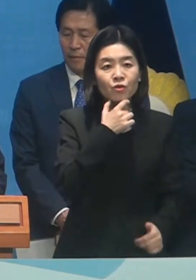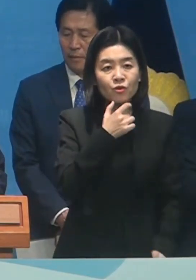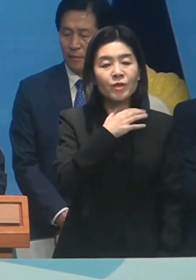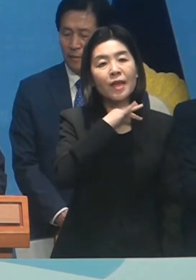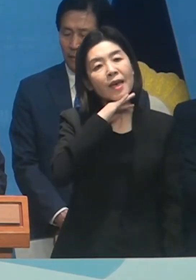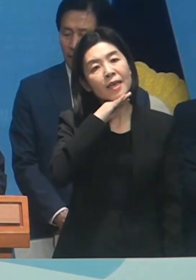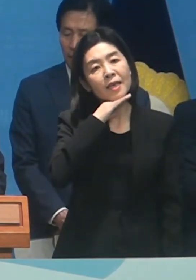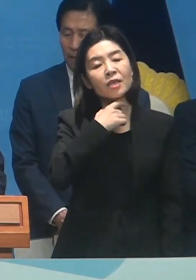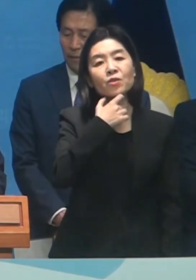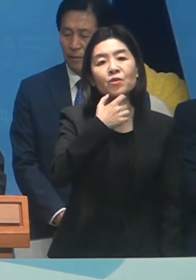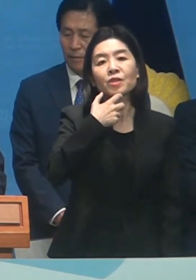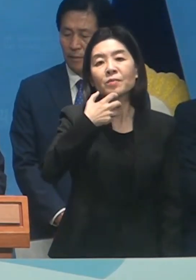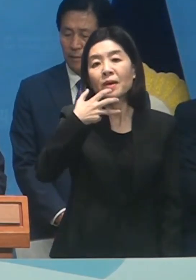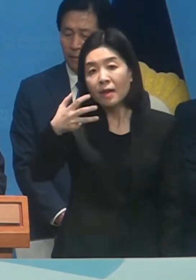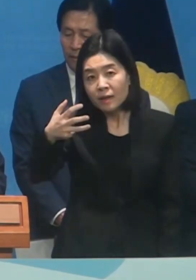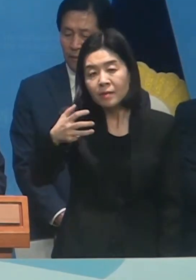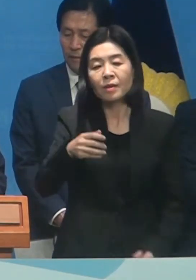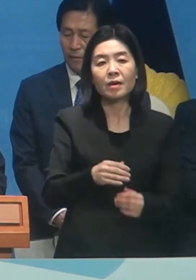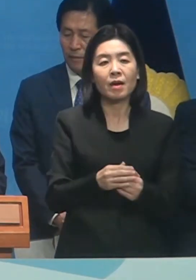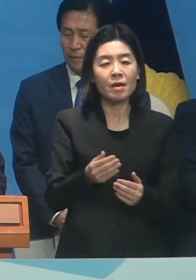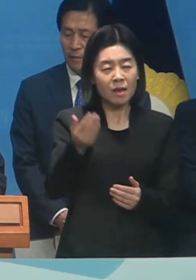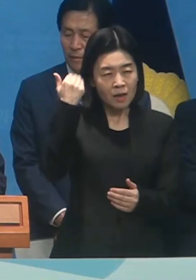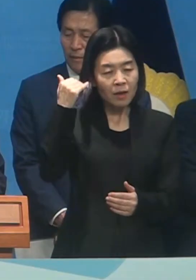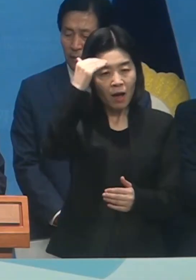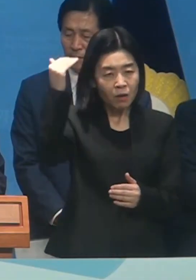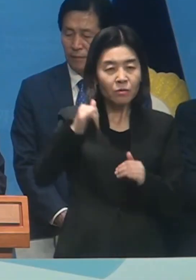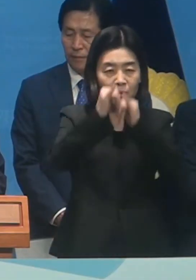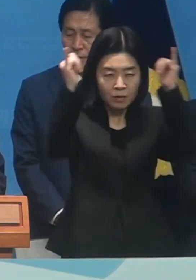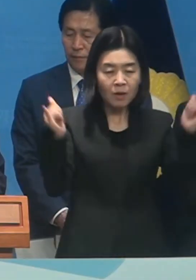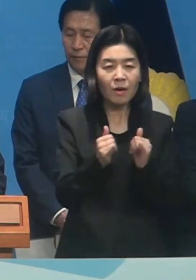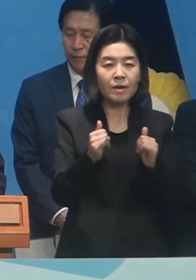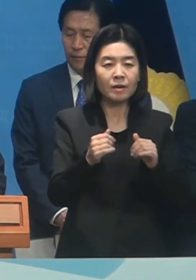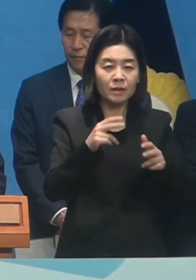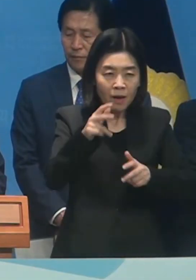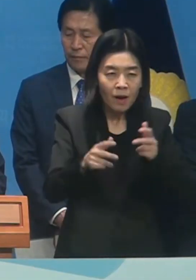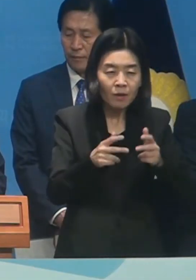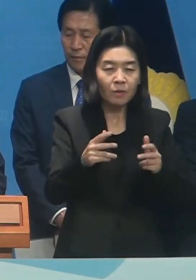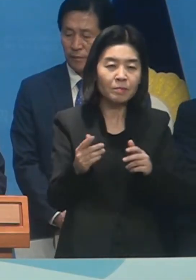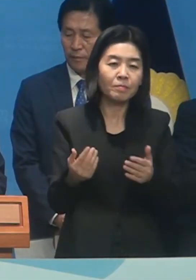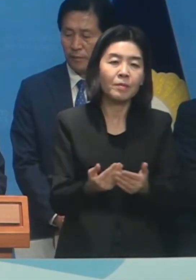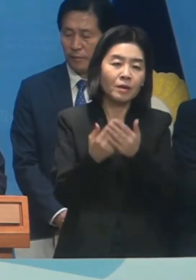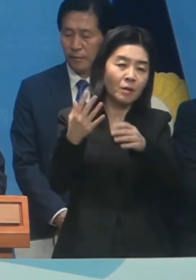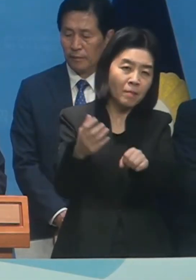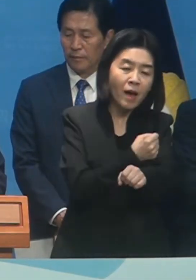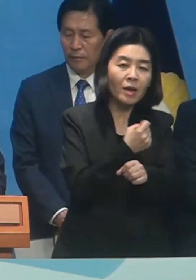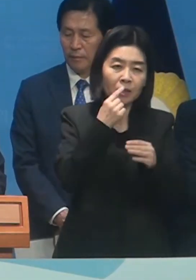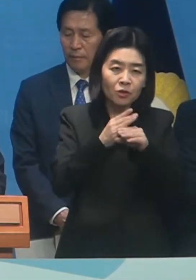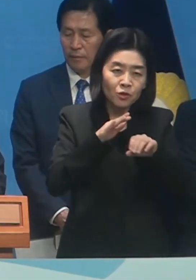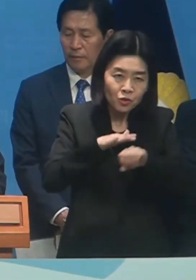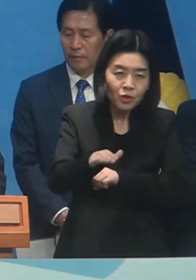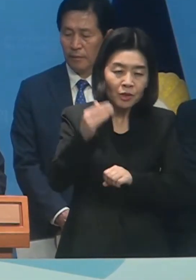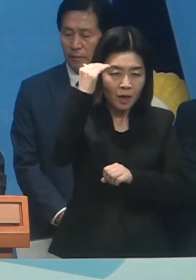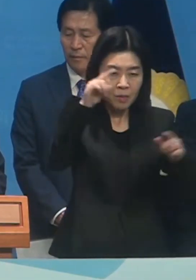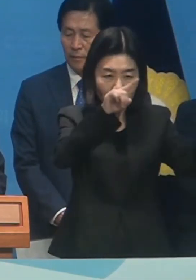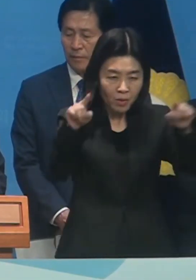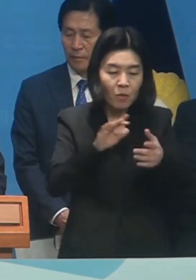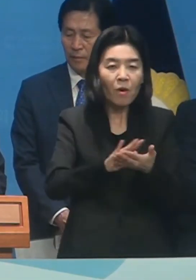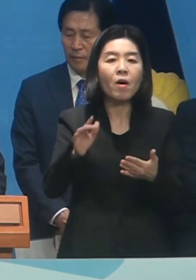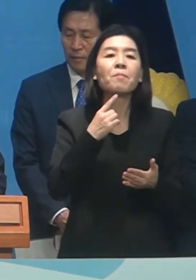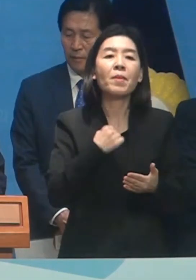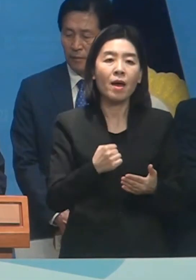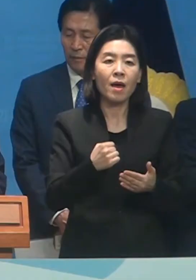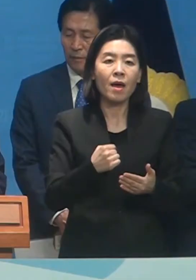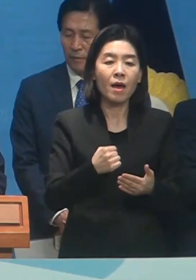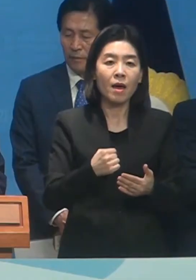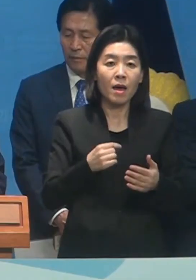70대, 80대는 우리 사회의 산업화, 민주화, 한반도 평화를 경험했다. 우리는 해방